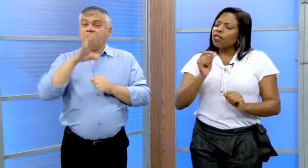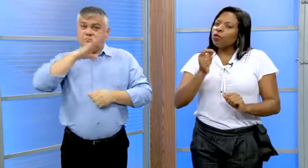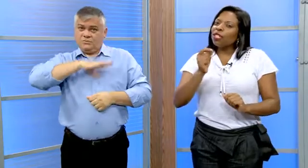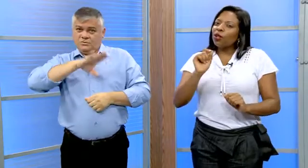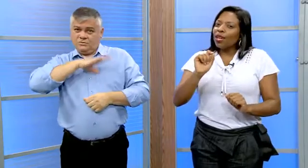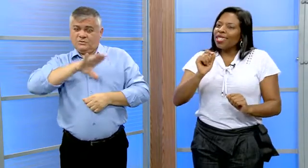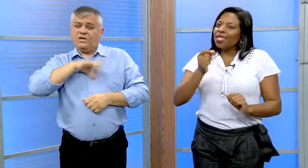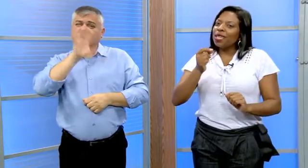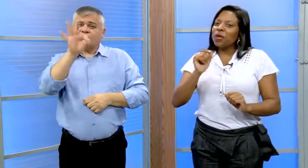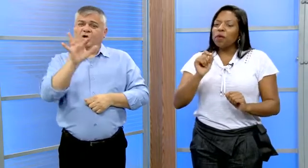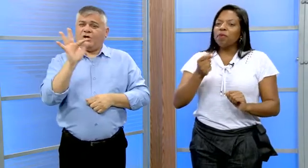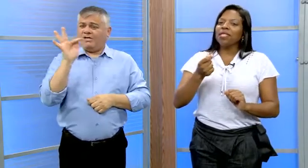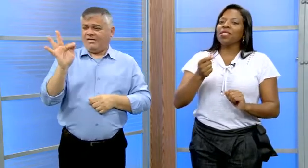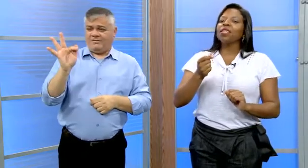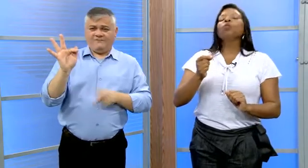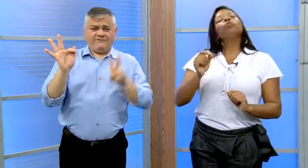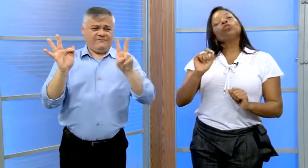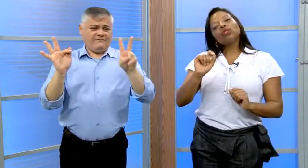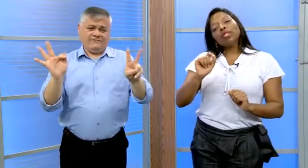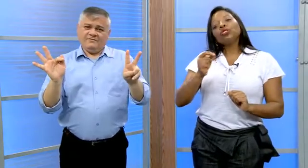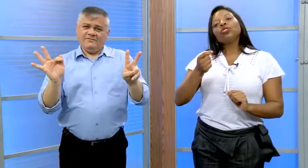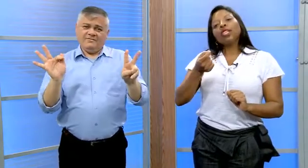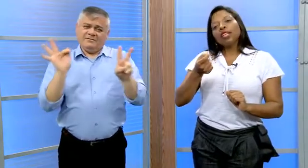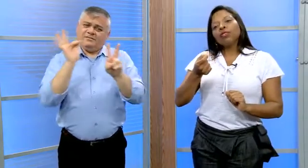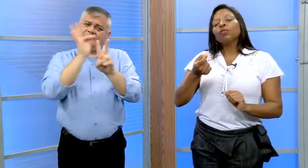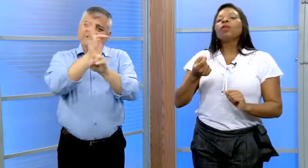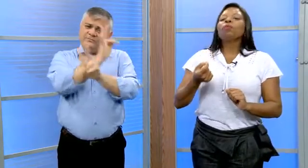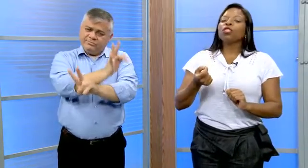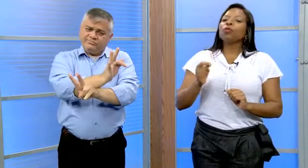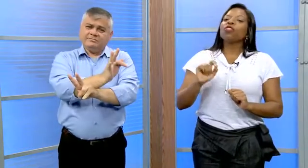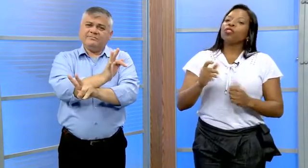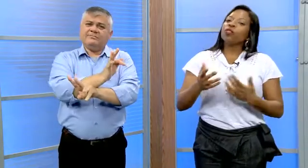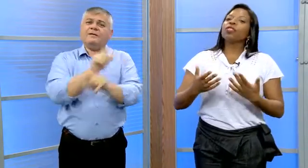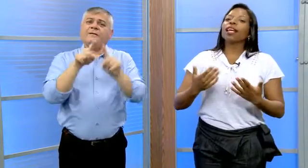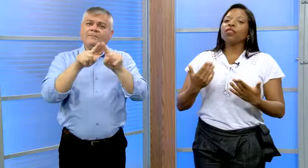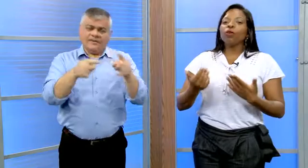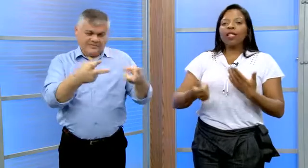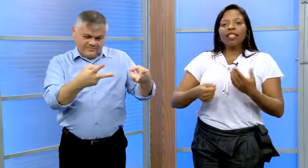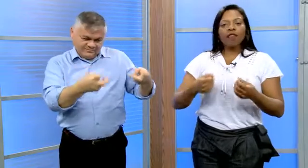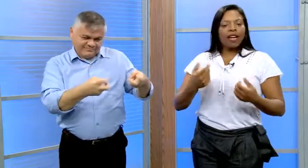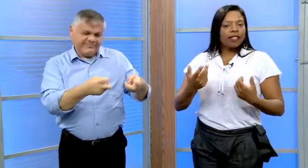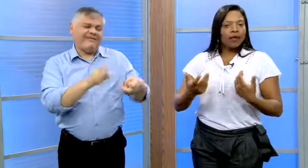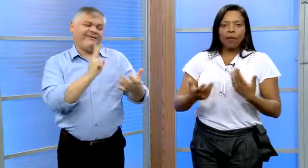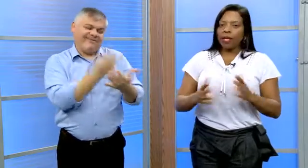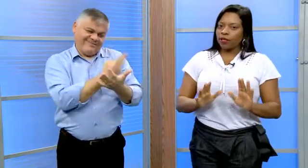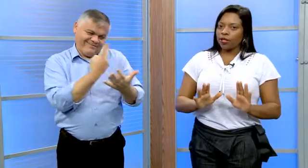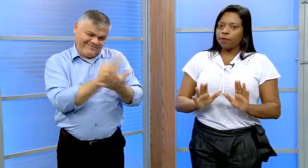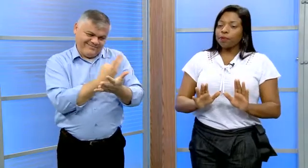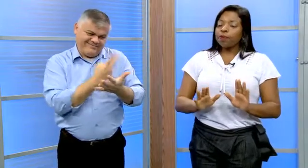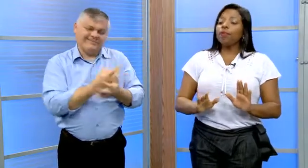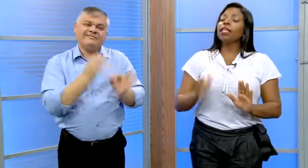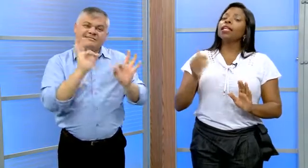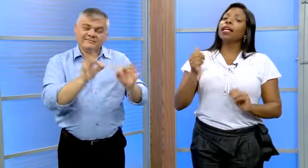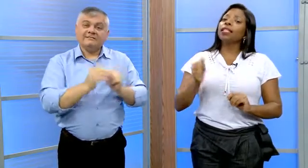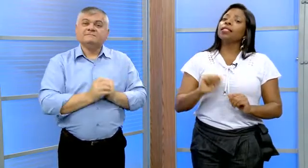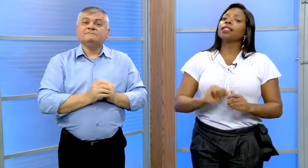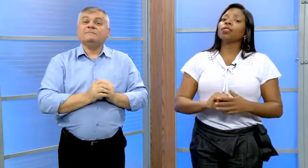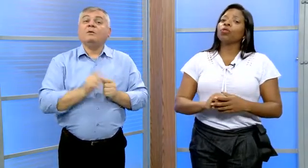uma troca simples, muda o sentido, mas o professor consegue compreender facilmente que ali se tratou